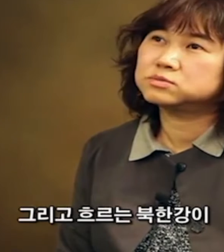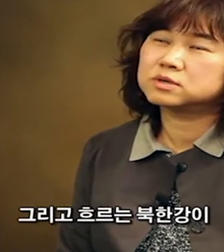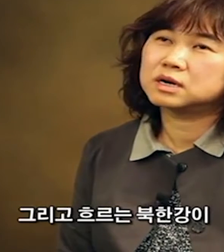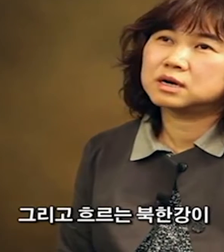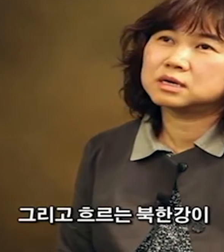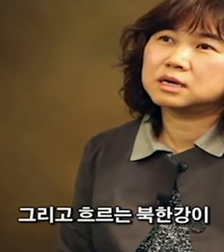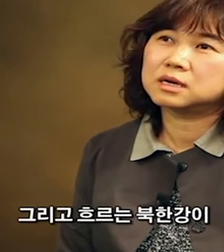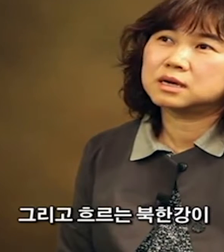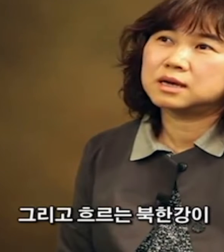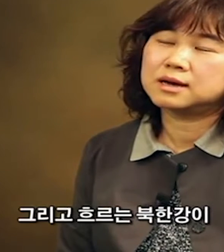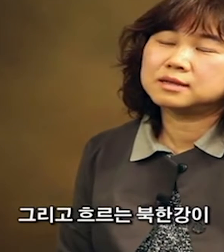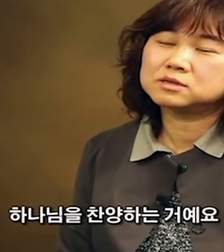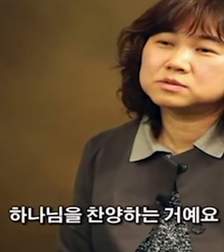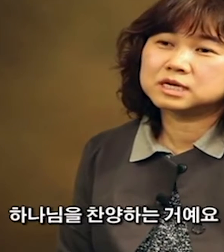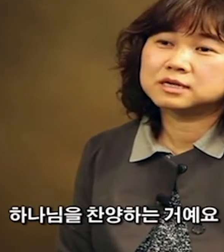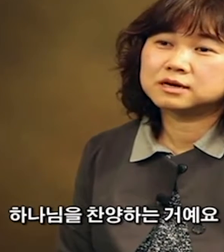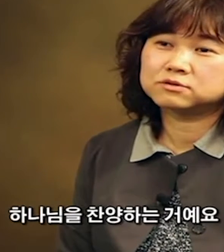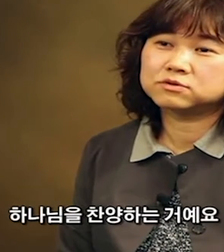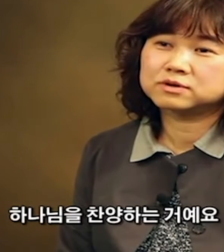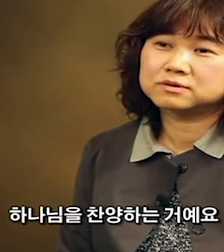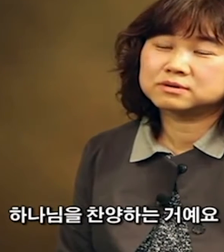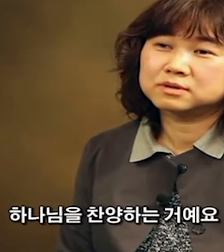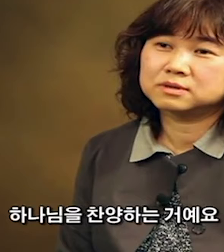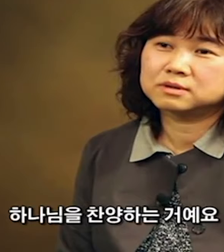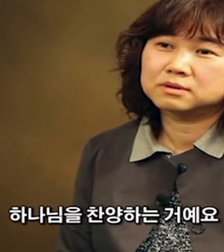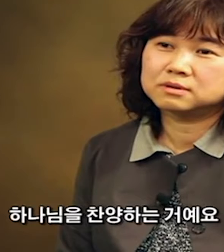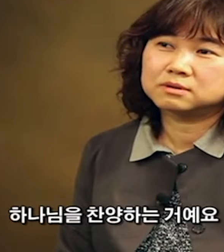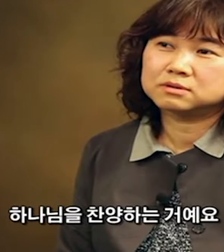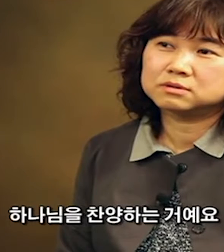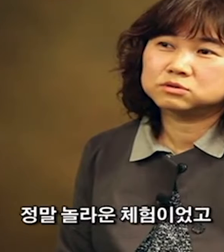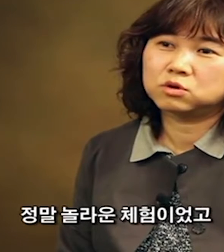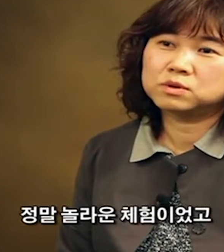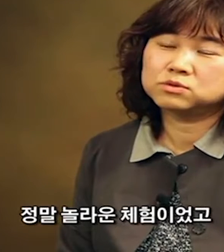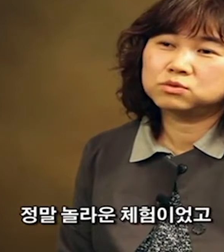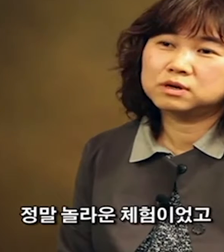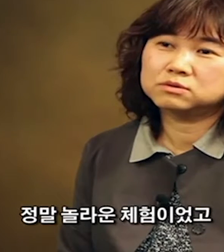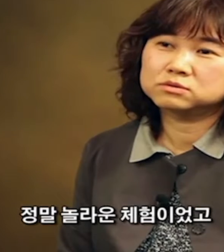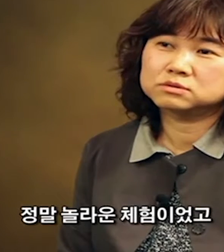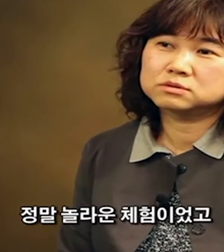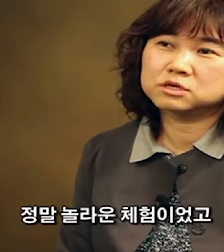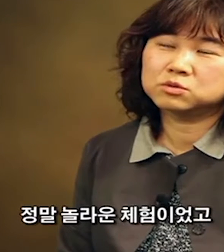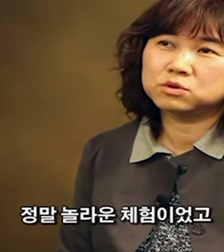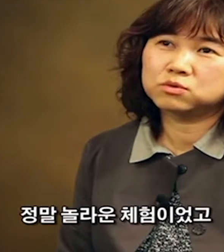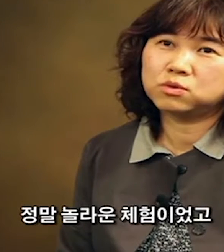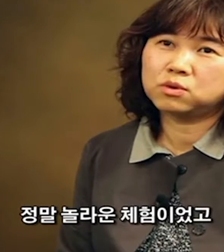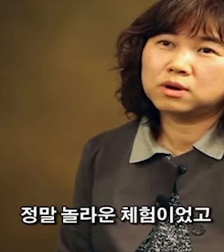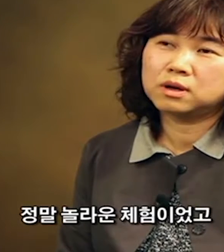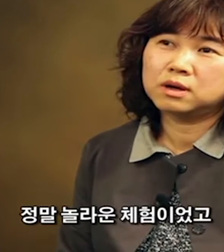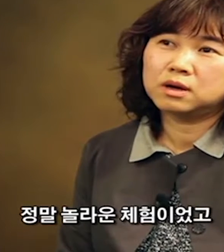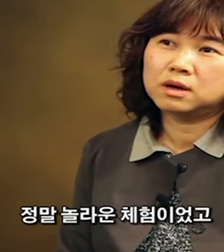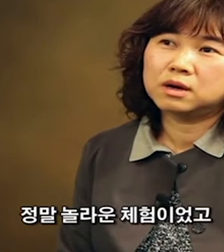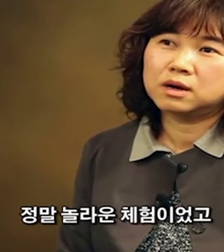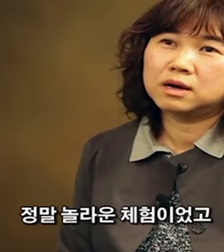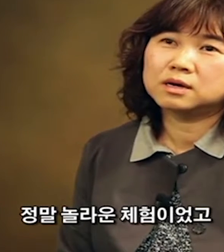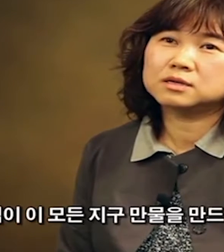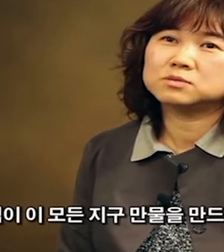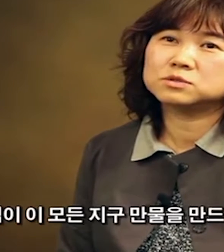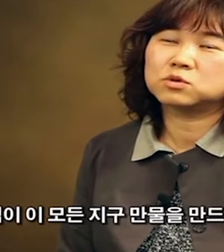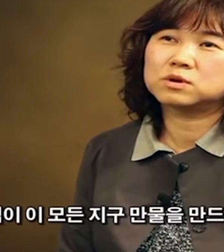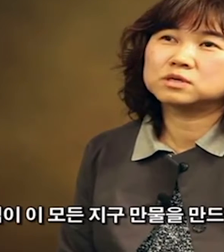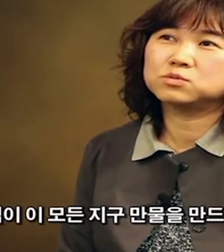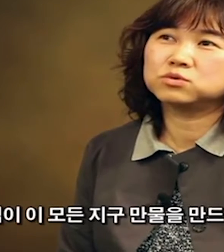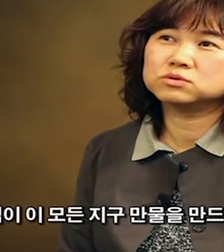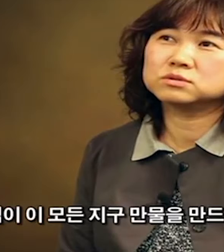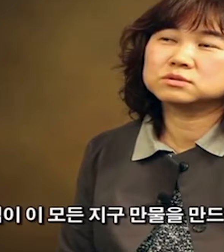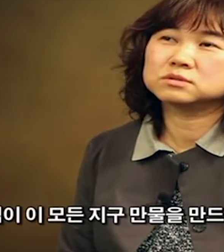흐르는 북한강에 하나님을 찬양하는 거예요. 정말 놀라운 체험이었고, 하나님이